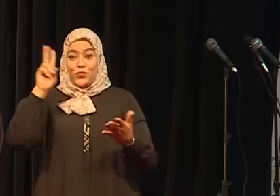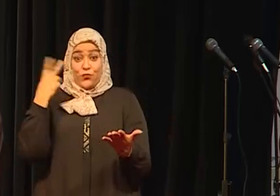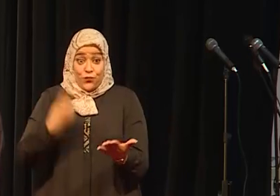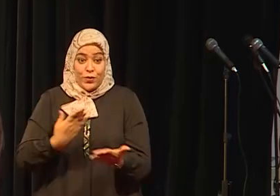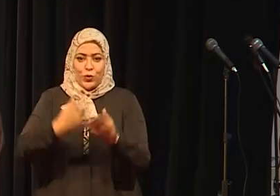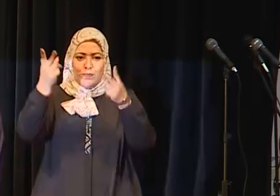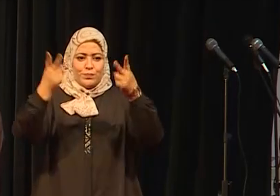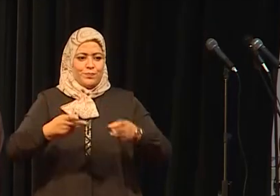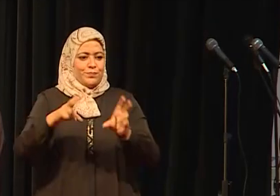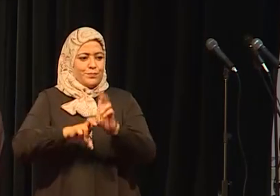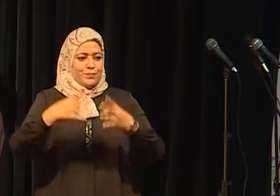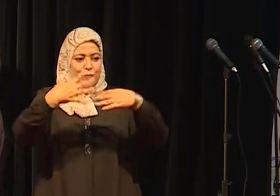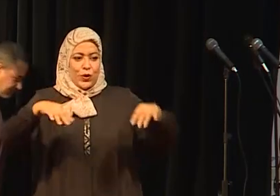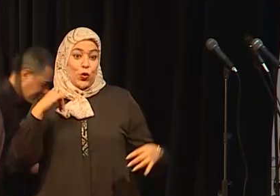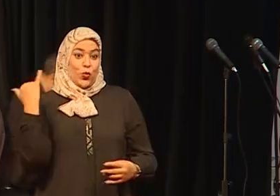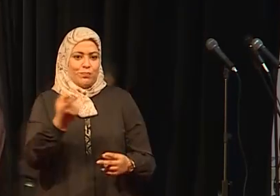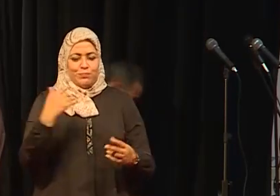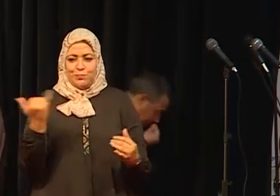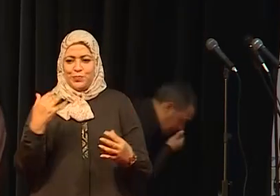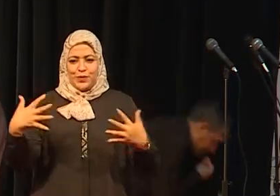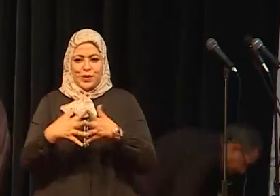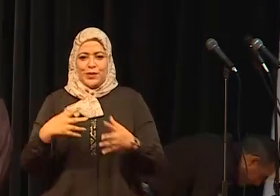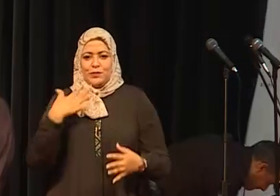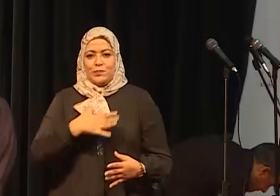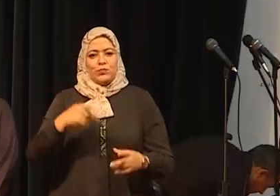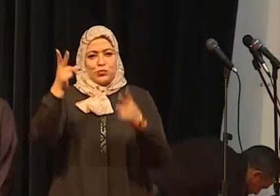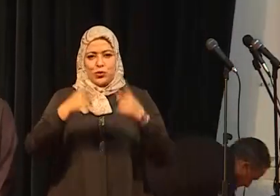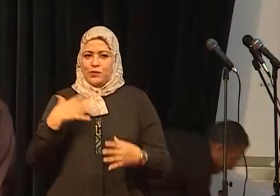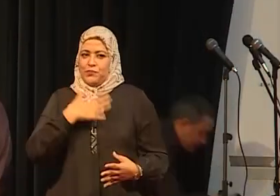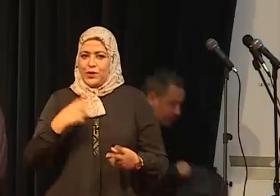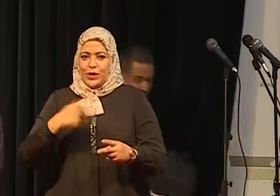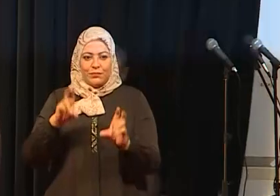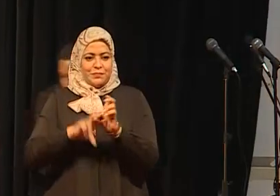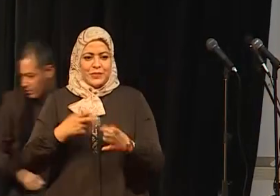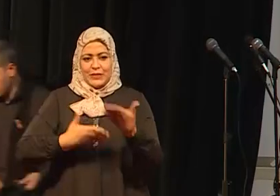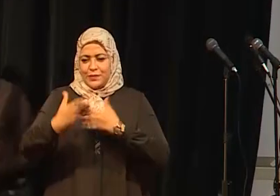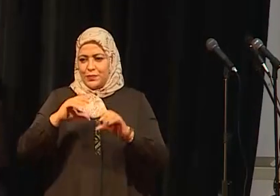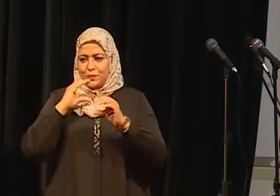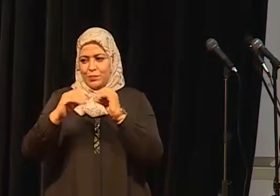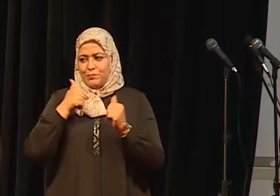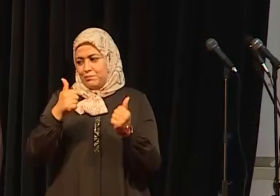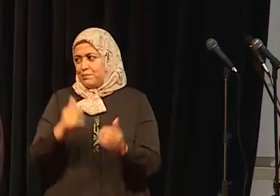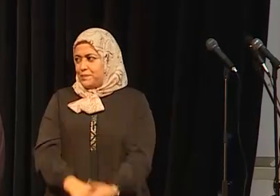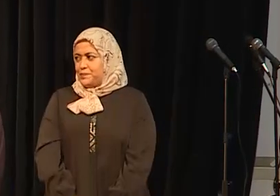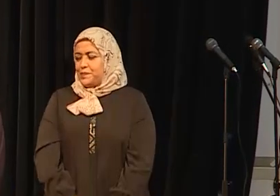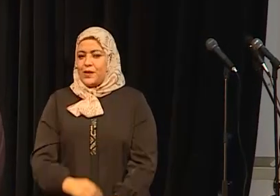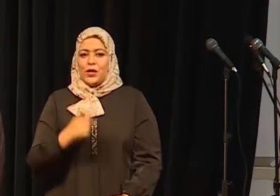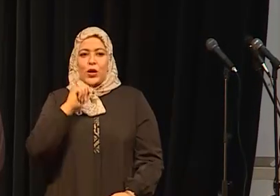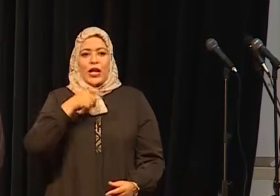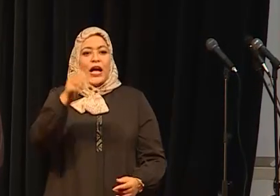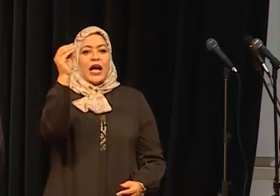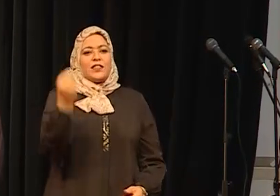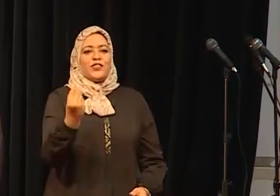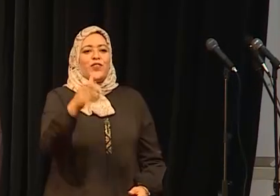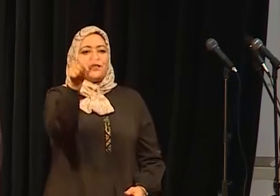حضوركم كلكم يعني في نفس المستوى وفي نفس التقدير. أعزائي